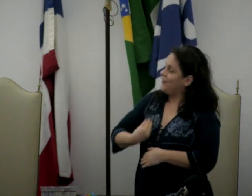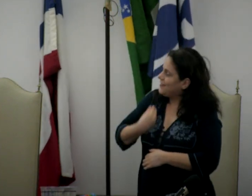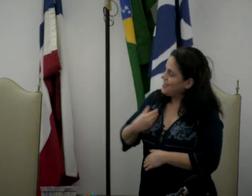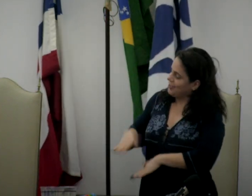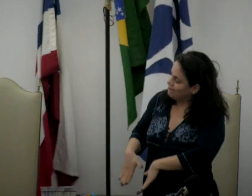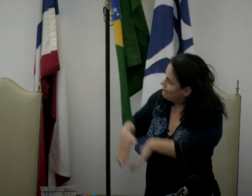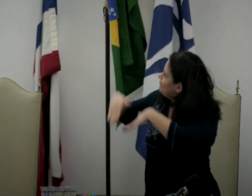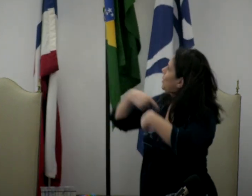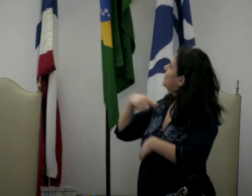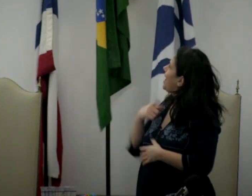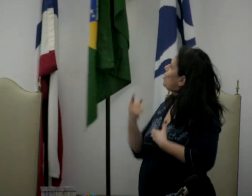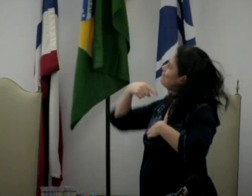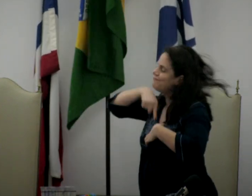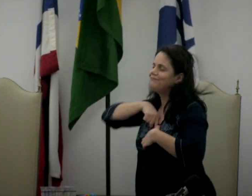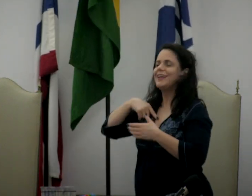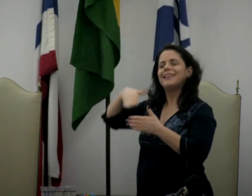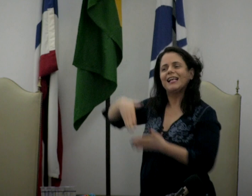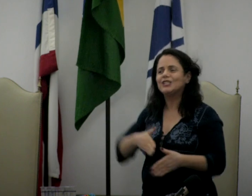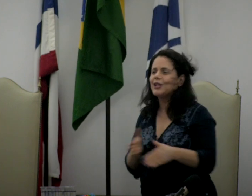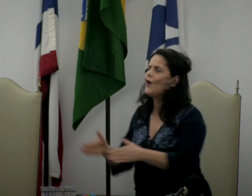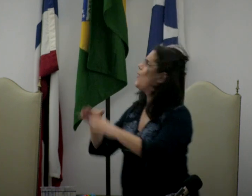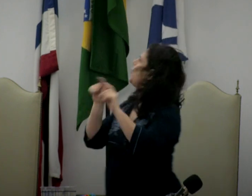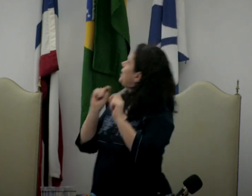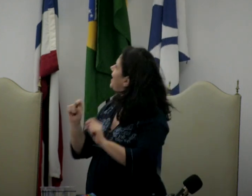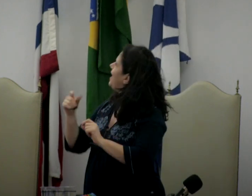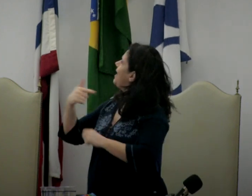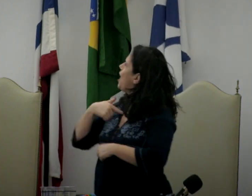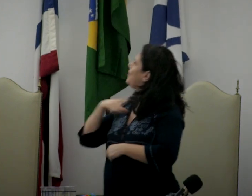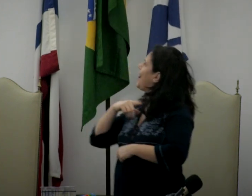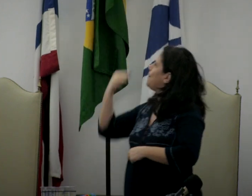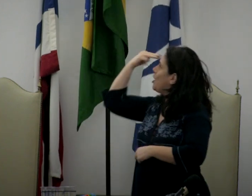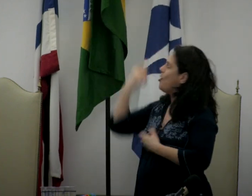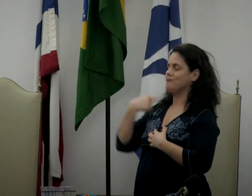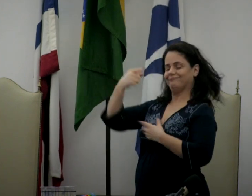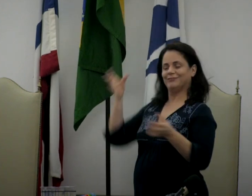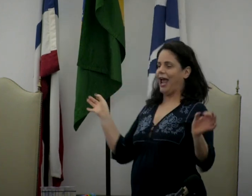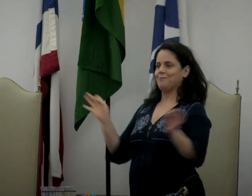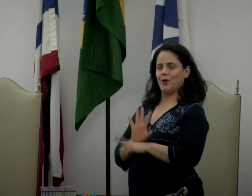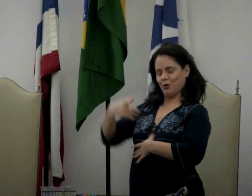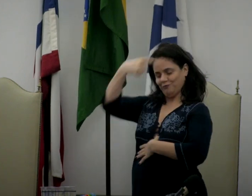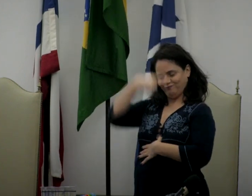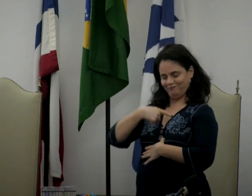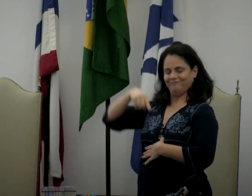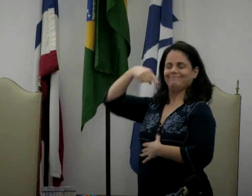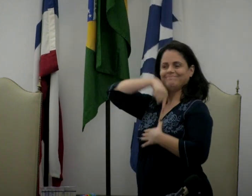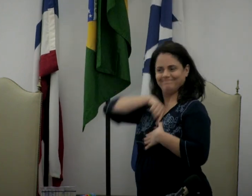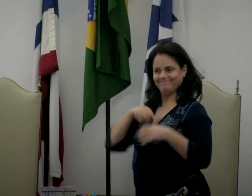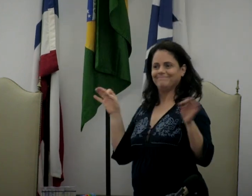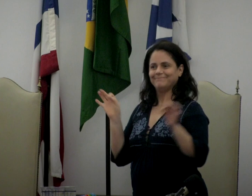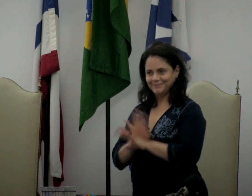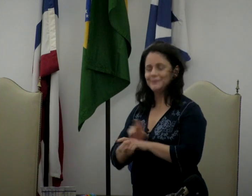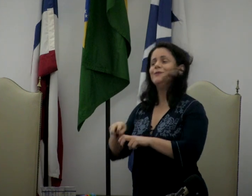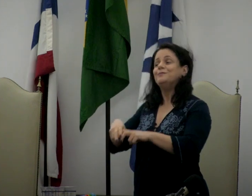Então, eu tenho uma experiência de vida desde a minha infância, a minha trajetória, que faz parte da minha subjetividade e